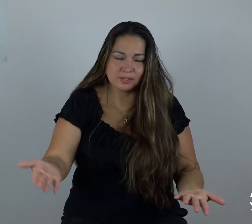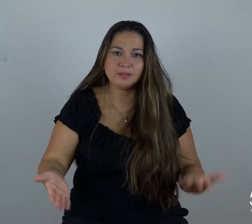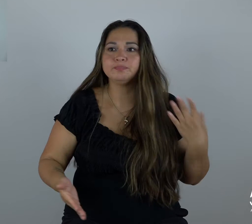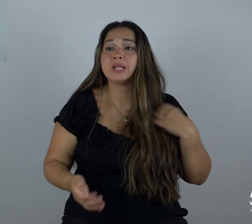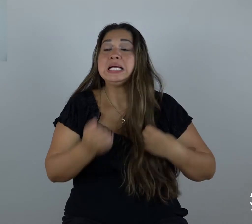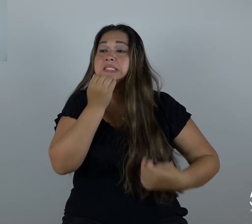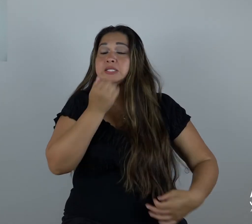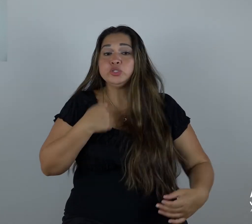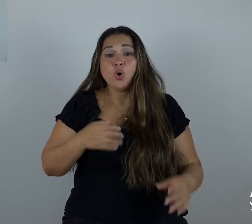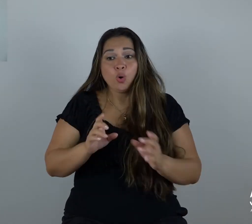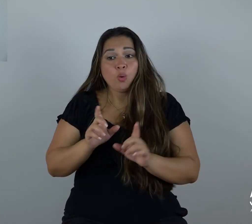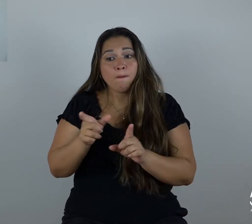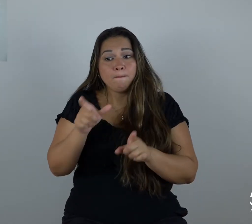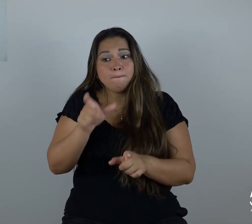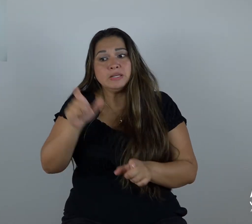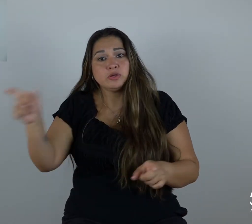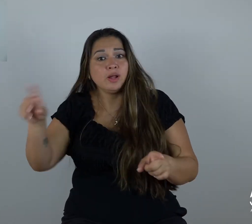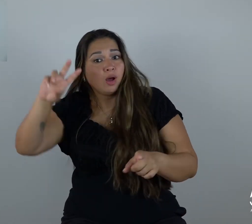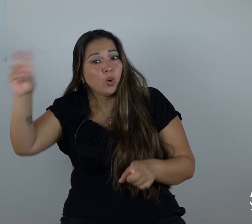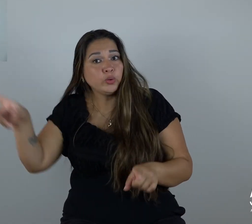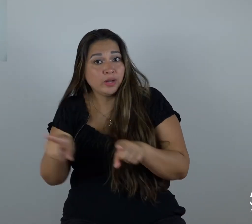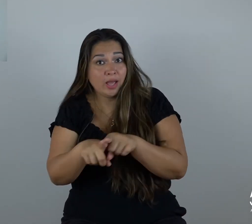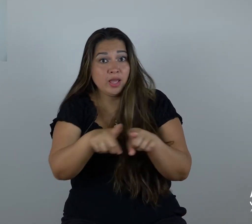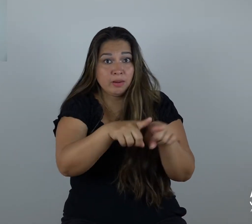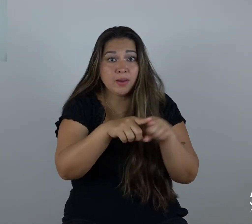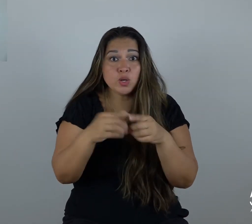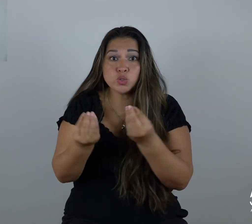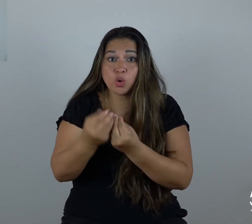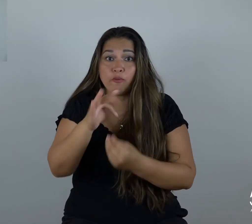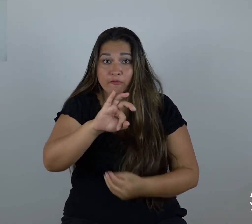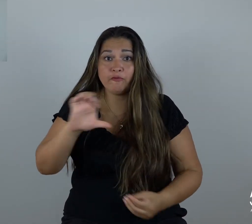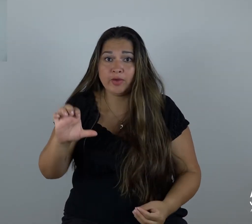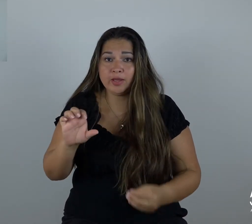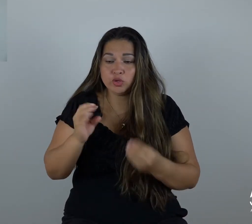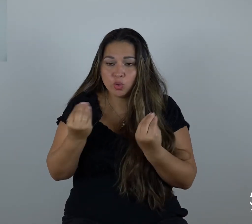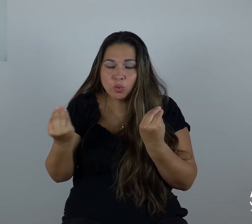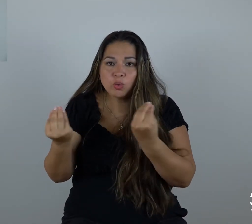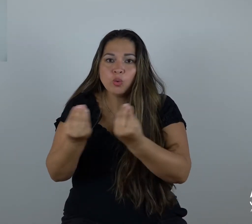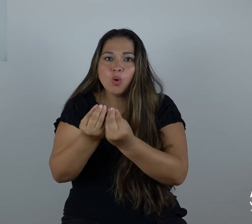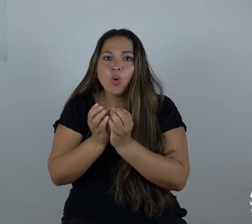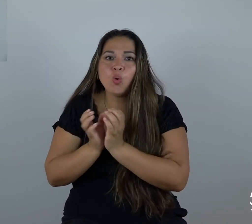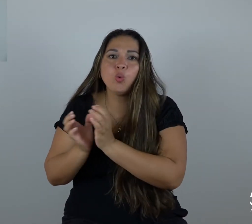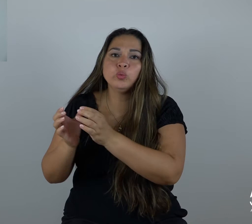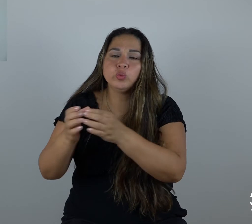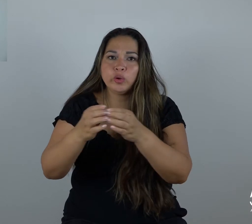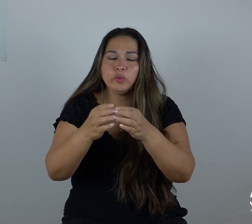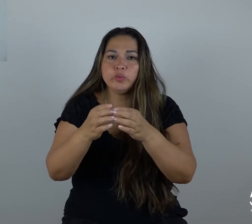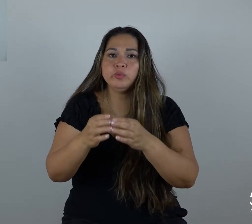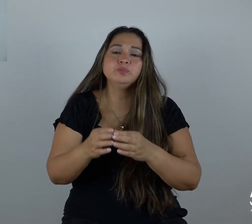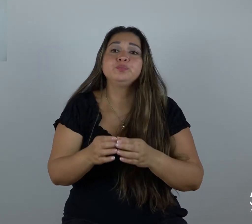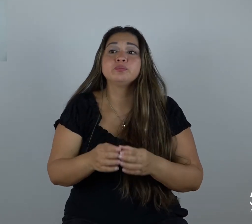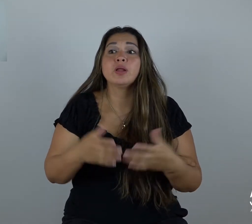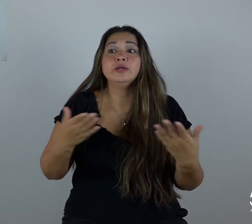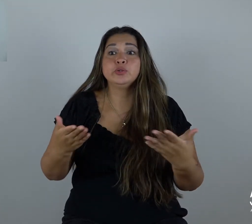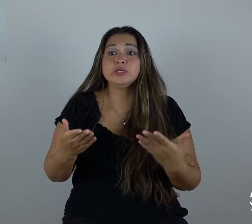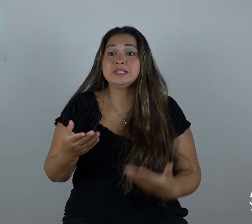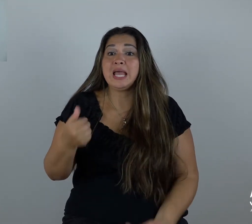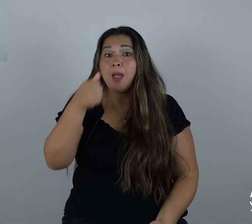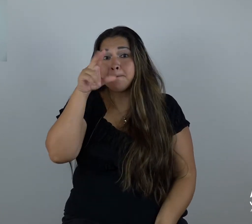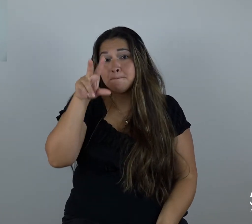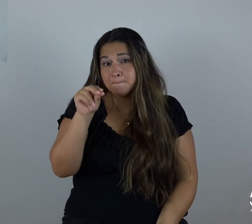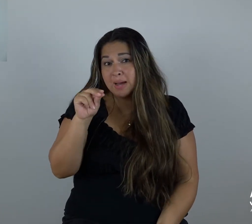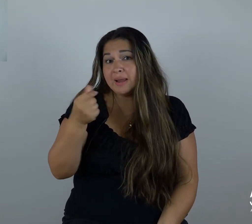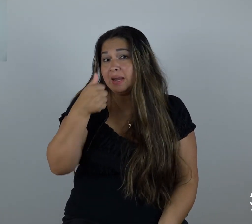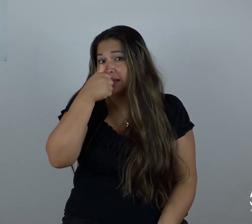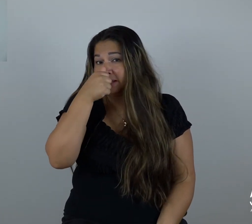reúno con otros hermanos en la fe para tomar ese pan y ese vino, lo que ocurre en mí, lo que pasa en mí cuando yo